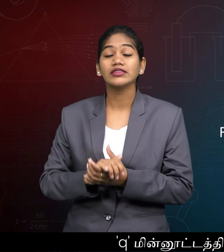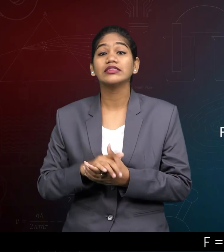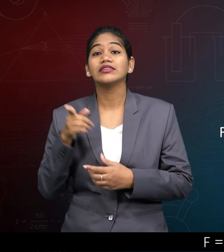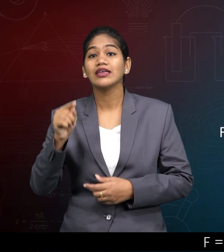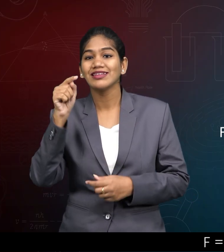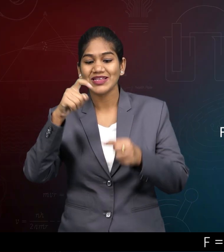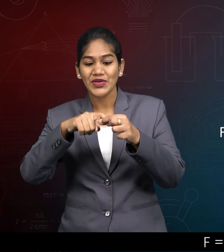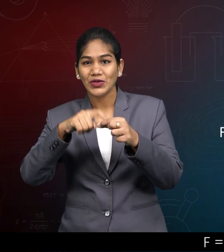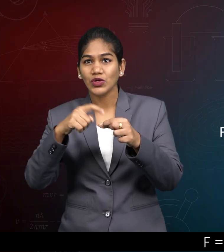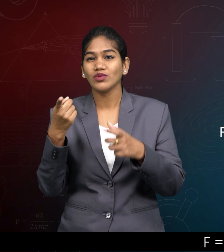F ஈடு